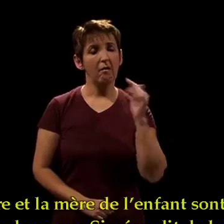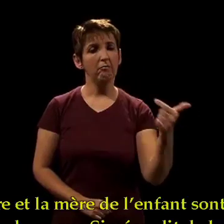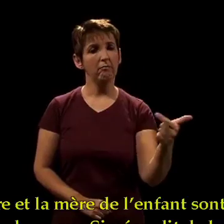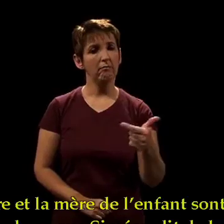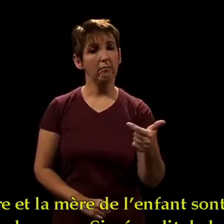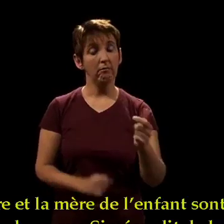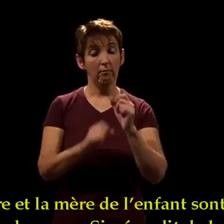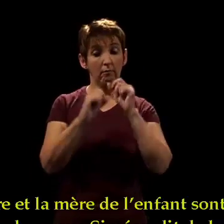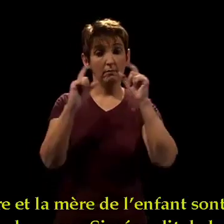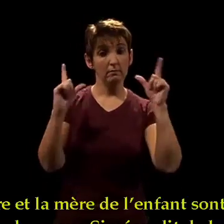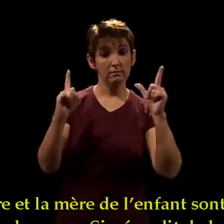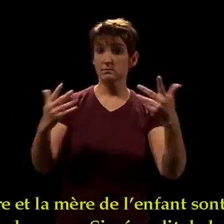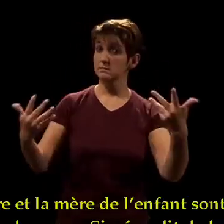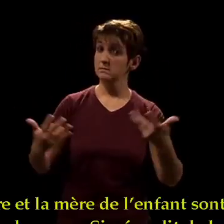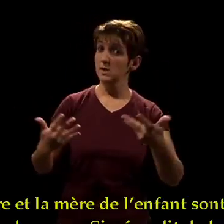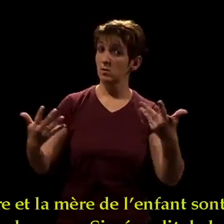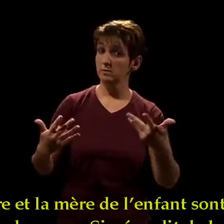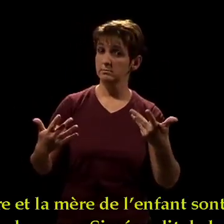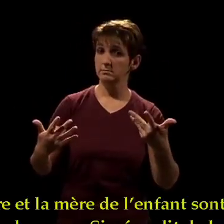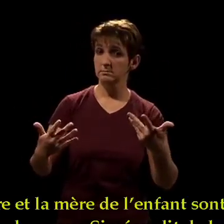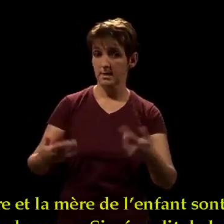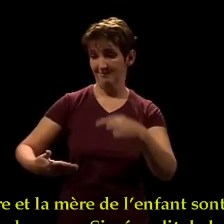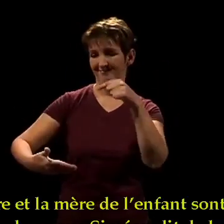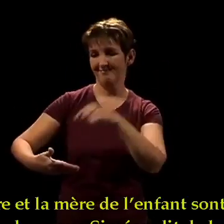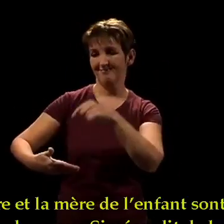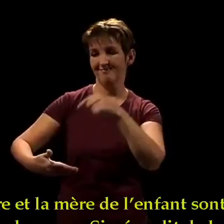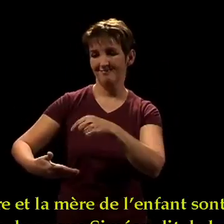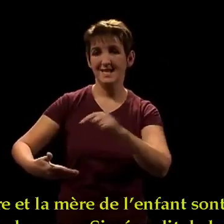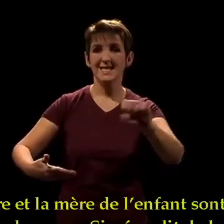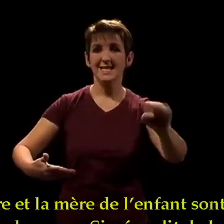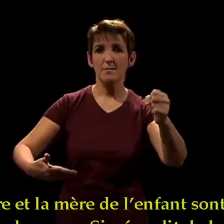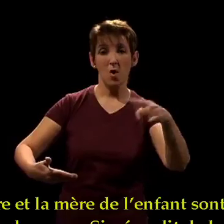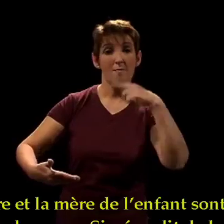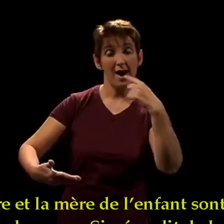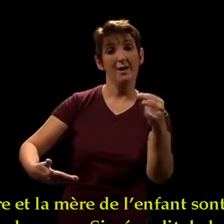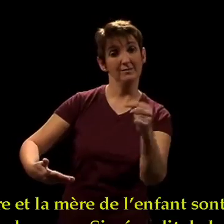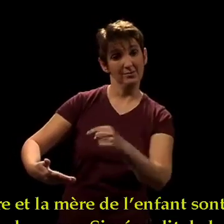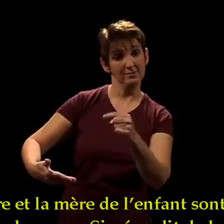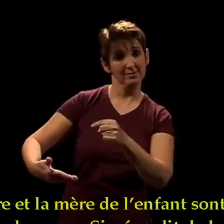Le père et la mère de l'enfant sont étonnés de ce que Siméon dit de lui.